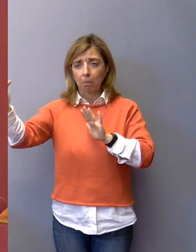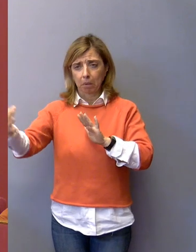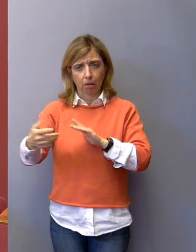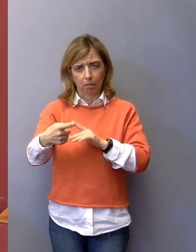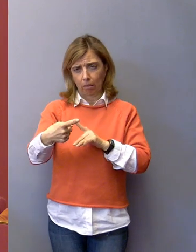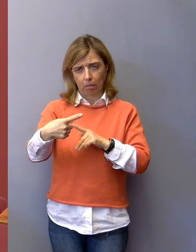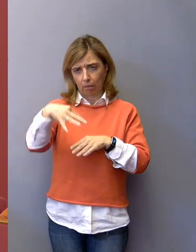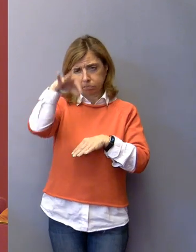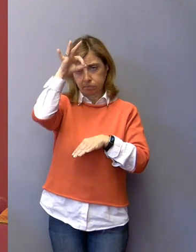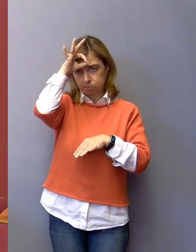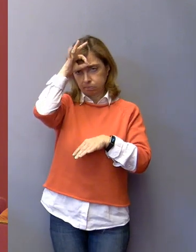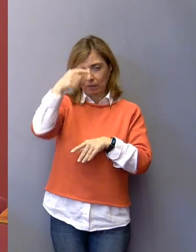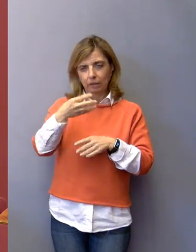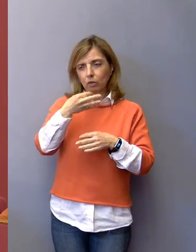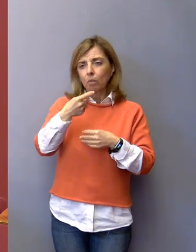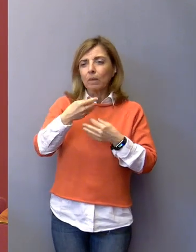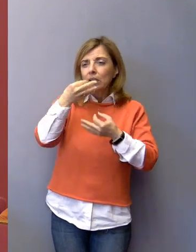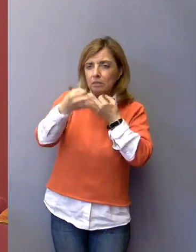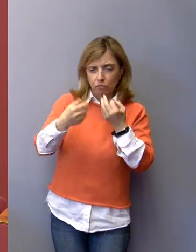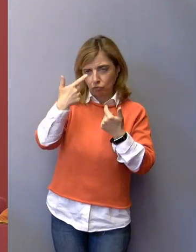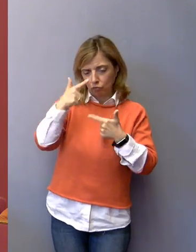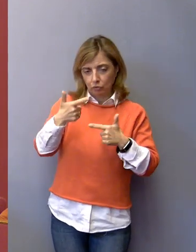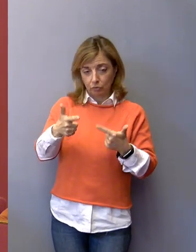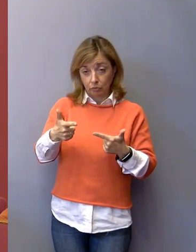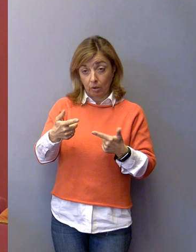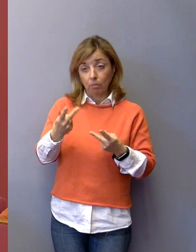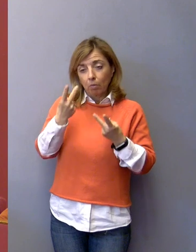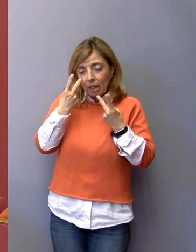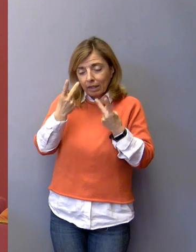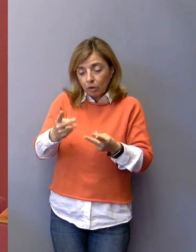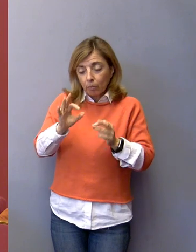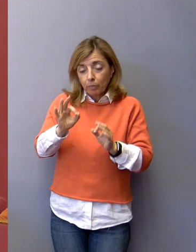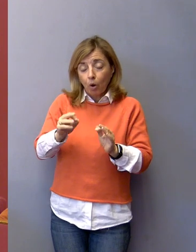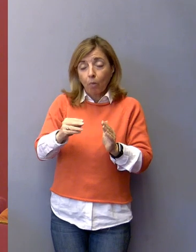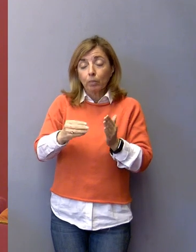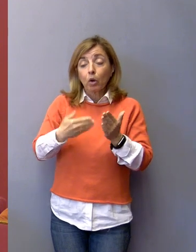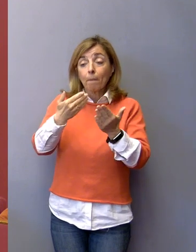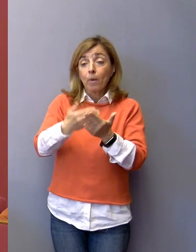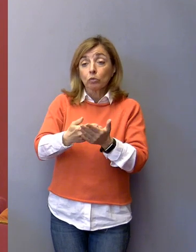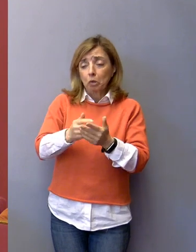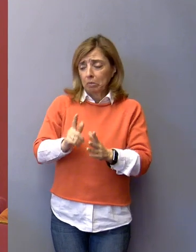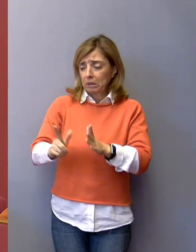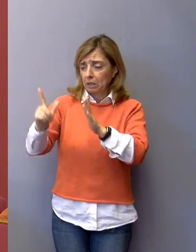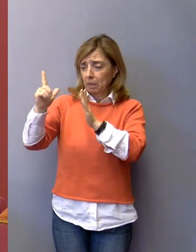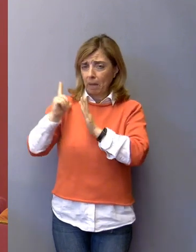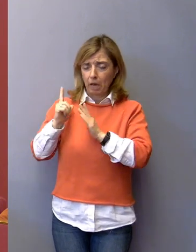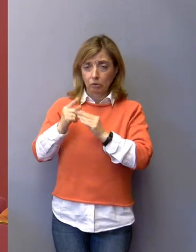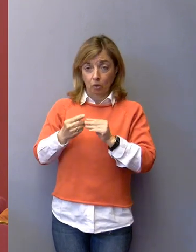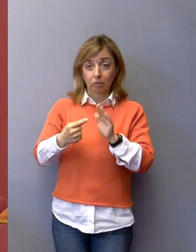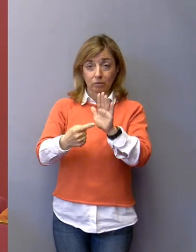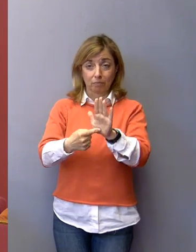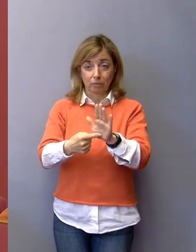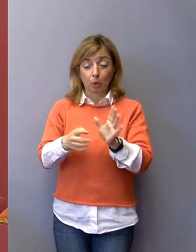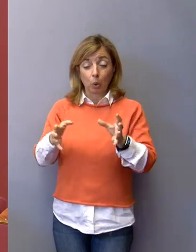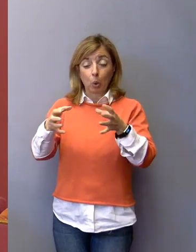dire la mozione presentata Se non ricordo male settimana scorsa con impegnativa anche quella abbastanza colorata dal gruppo